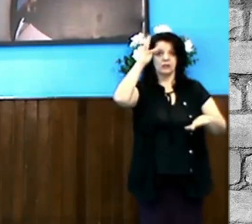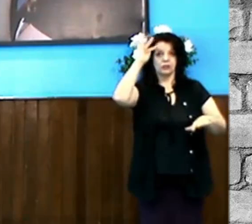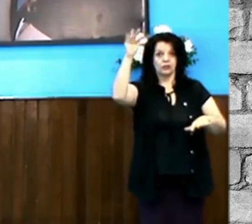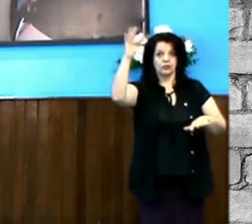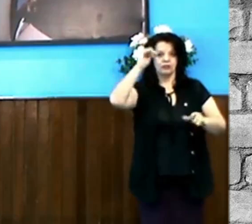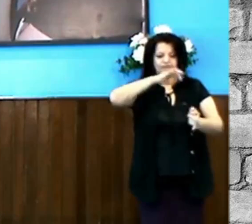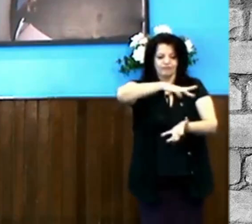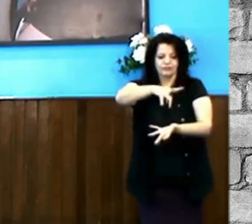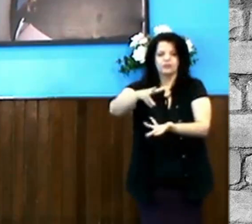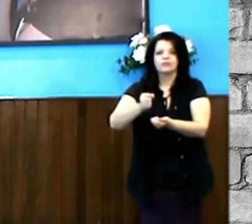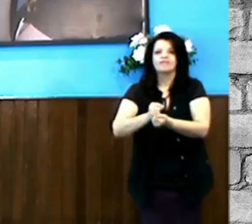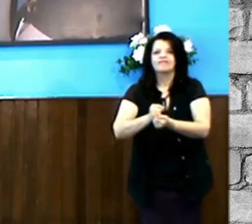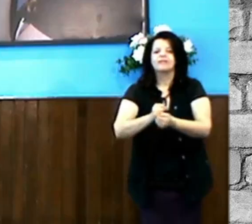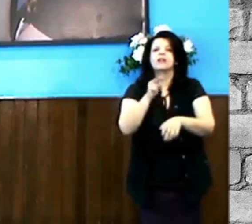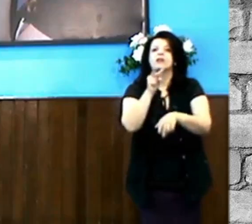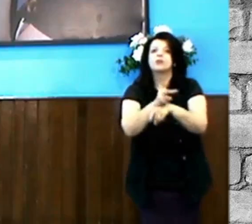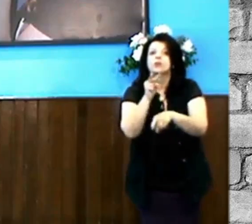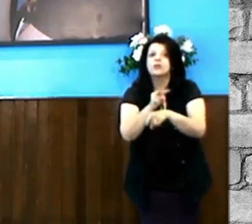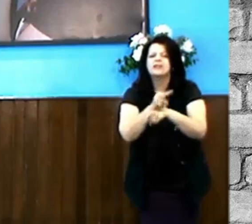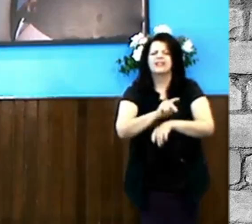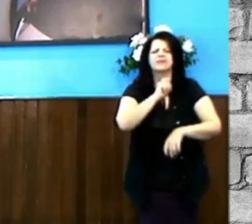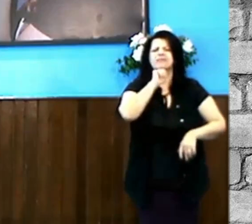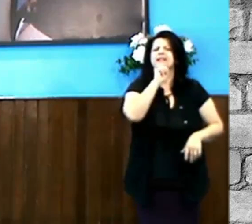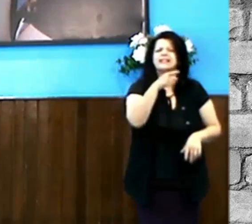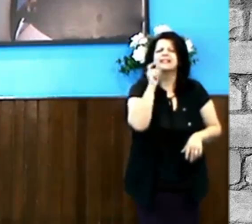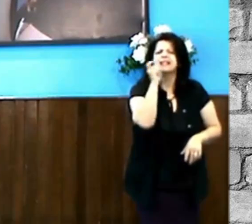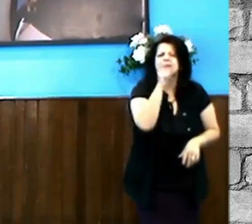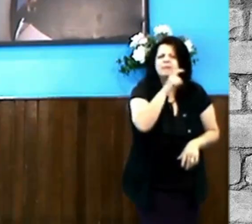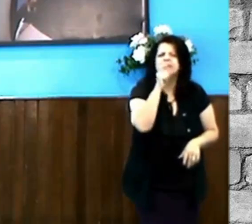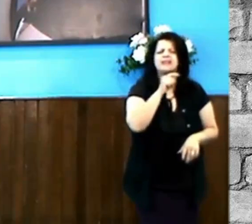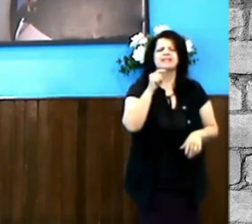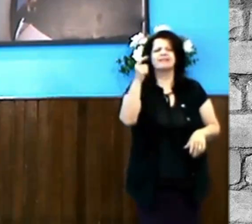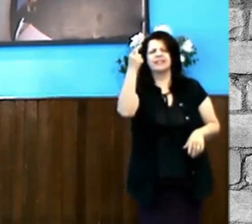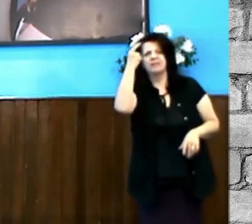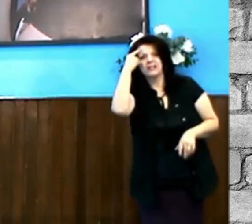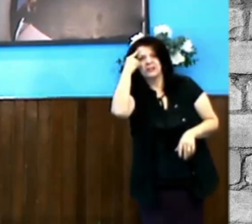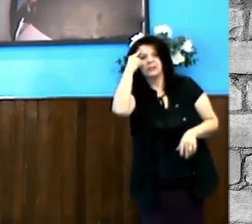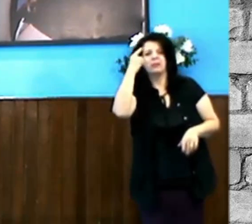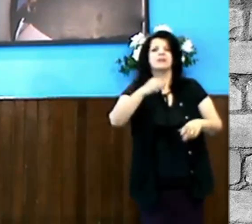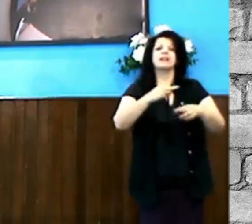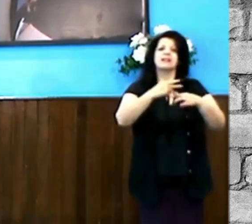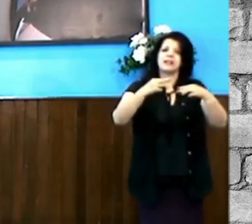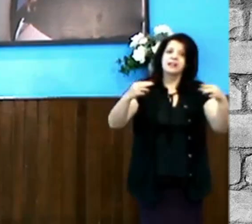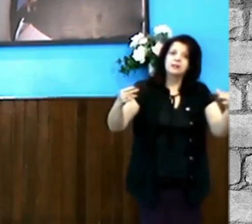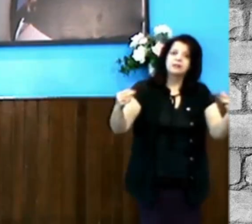vãs sutilezas, segundo a tradição dos homens, os rudimentos do mundo, e não segundo